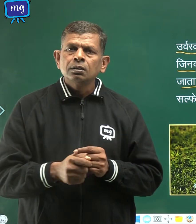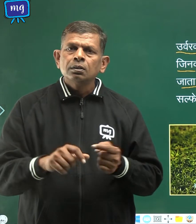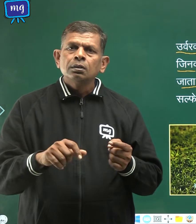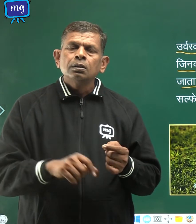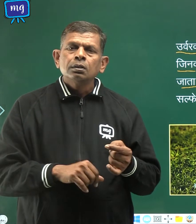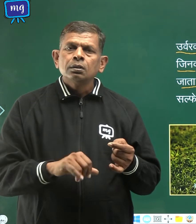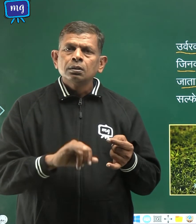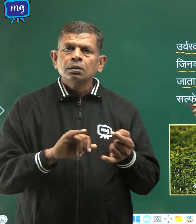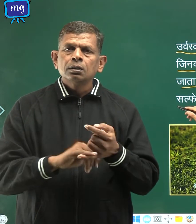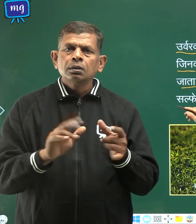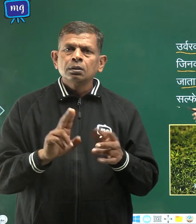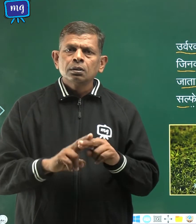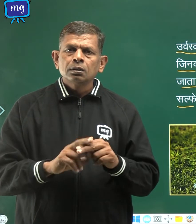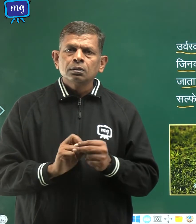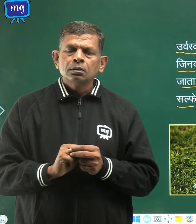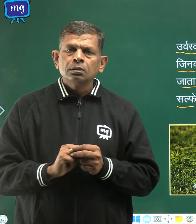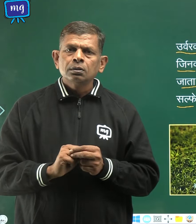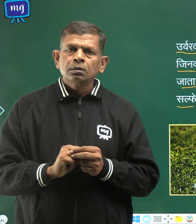अमोनियम सल्फेट आदि।